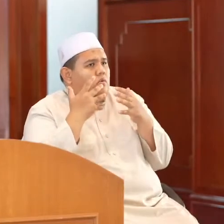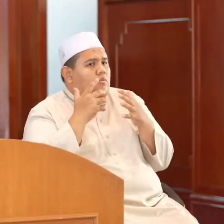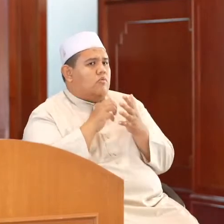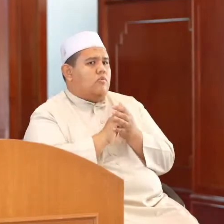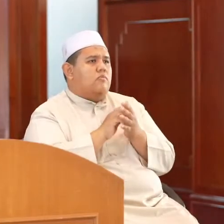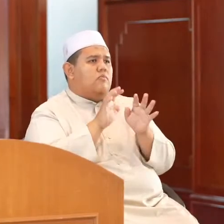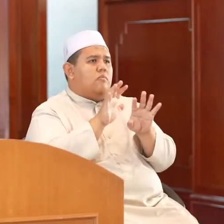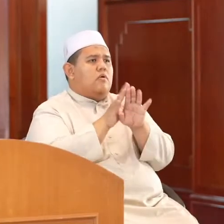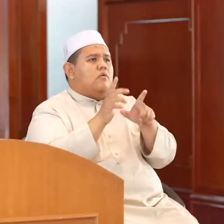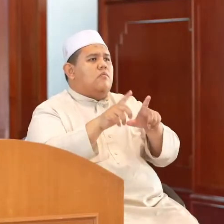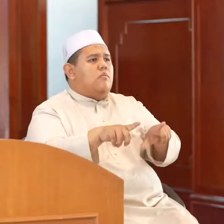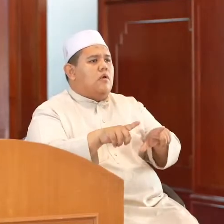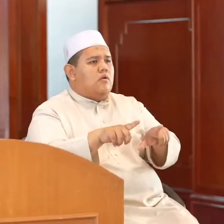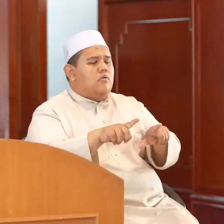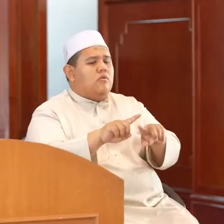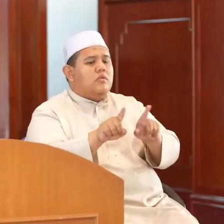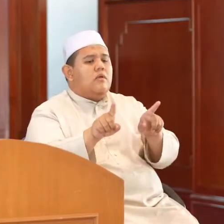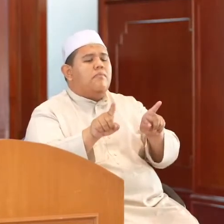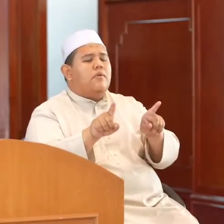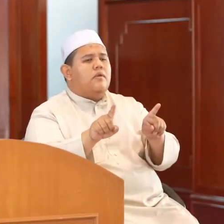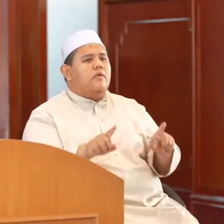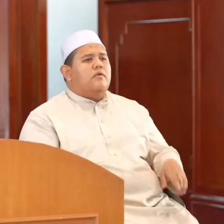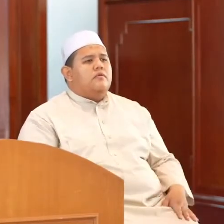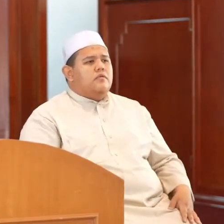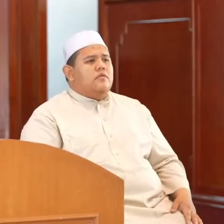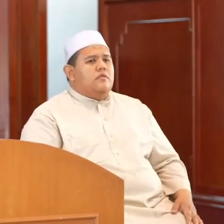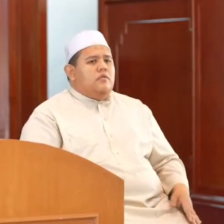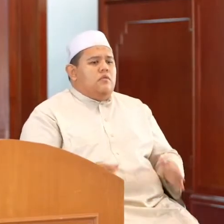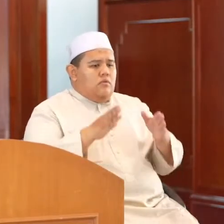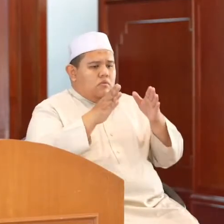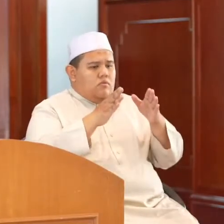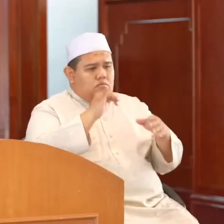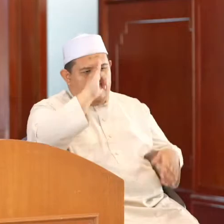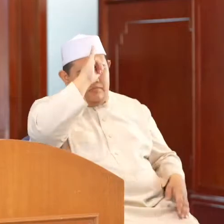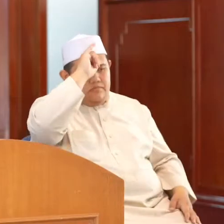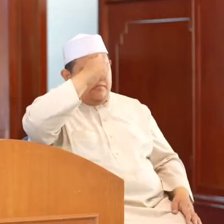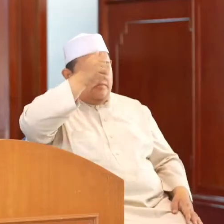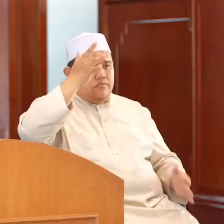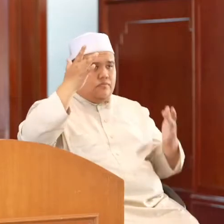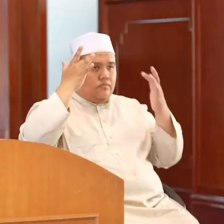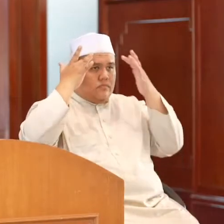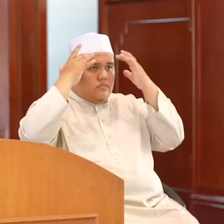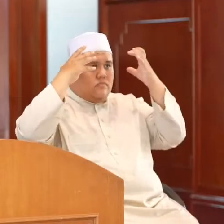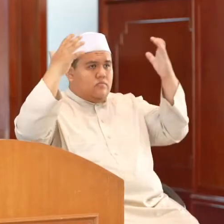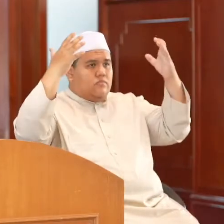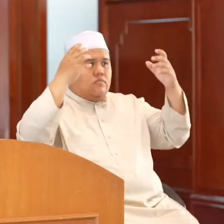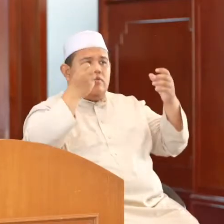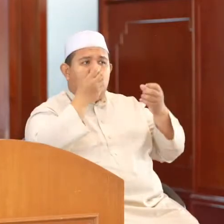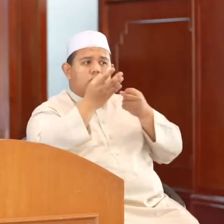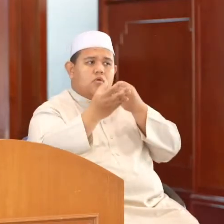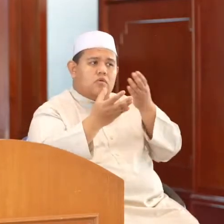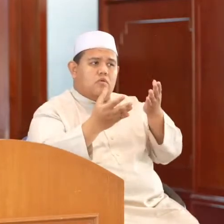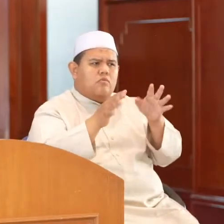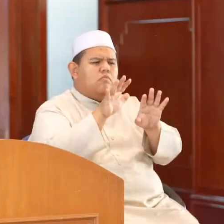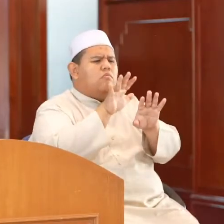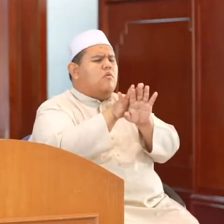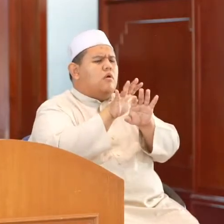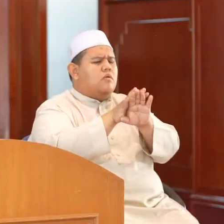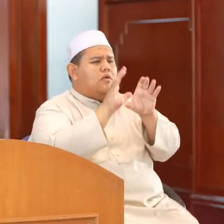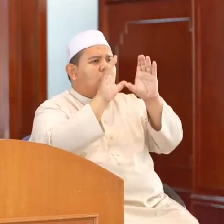Ini banyak. Cuma para ulama, dia banyaklah